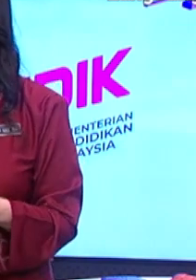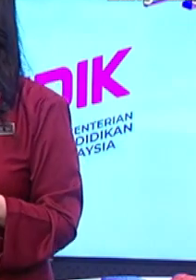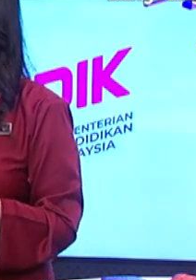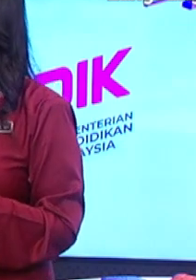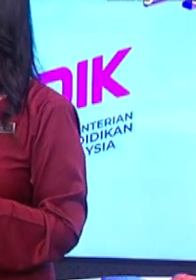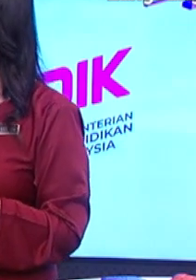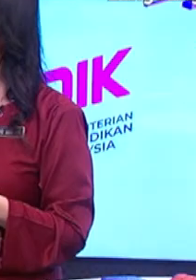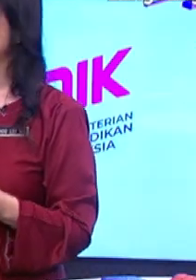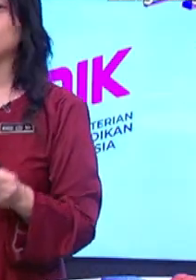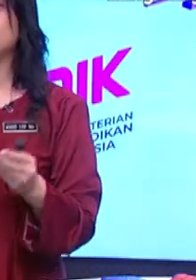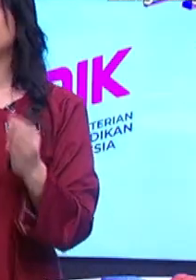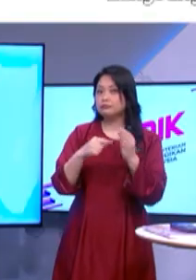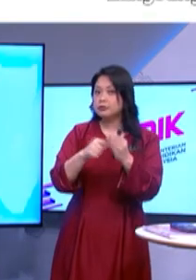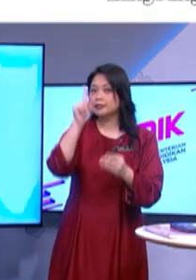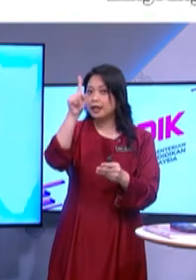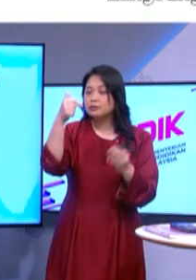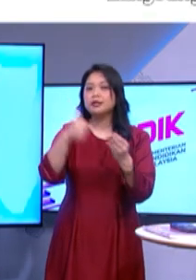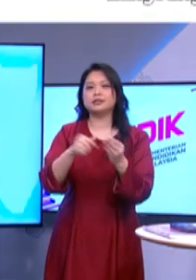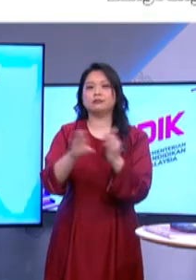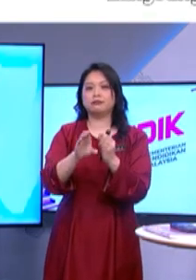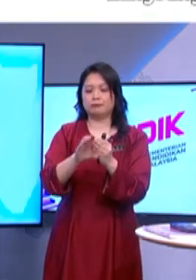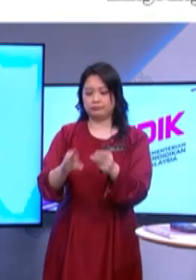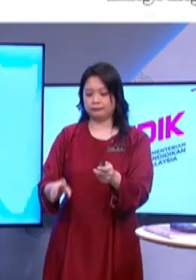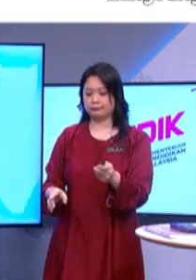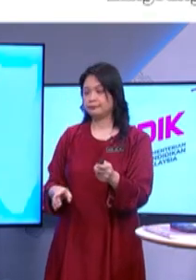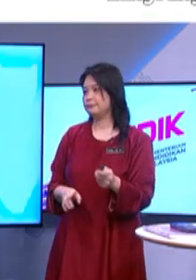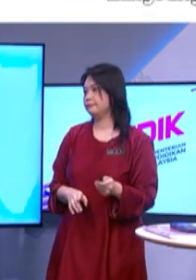the past tuh ikut unjuk satu lagi contoh ok